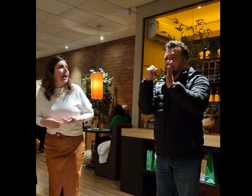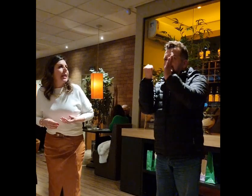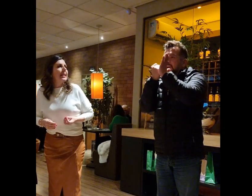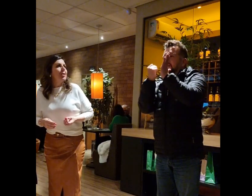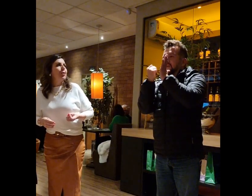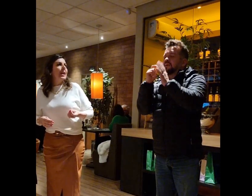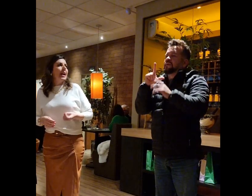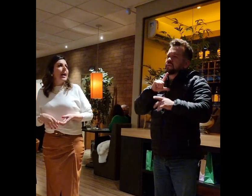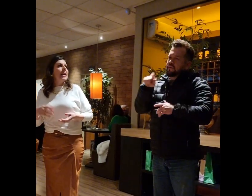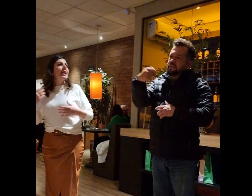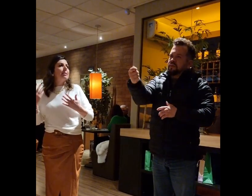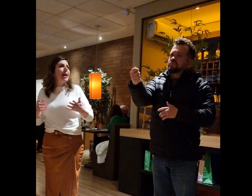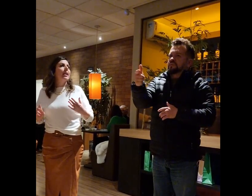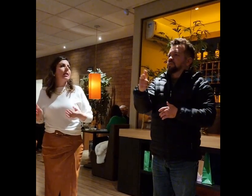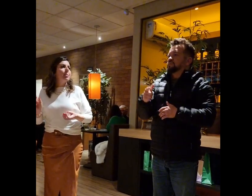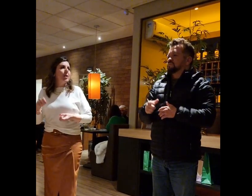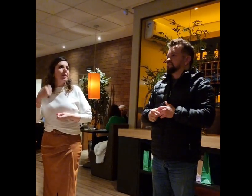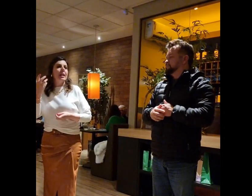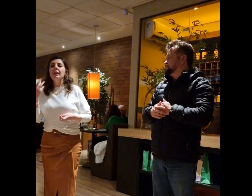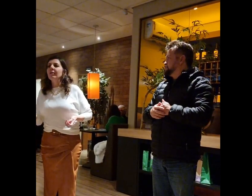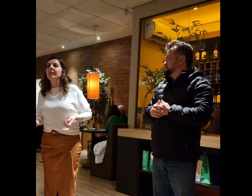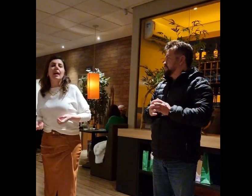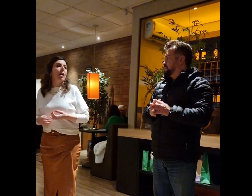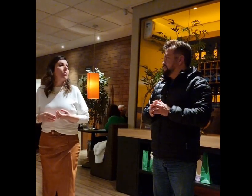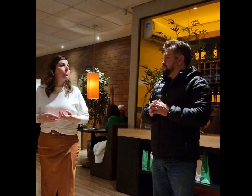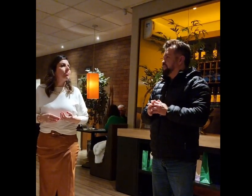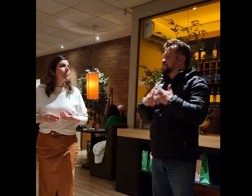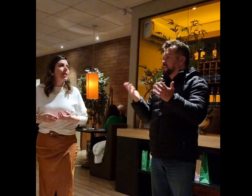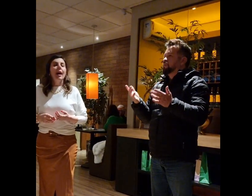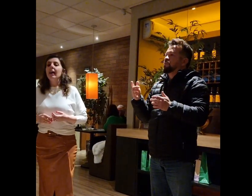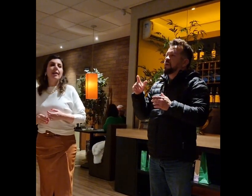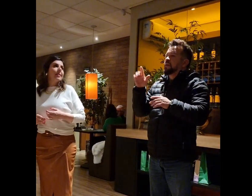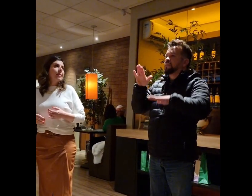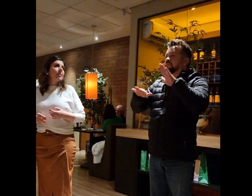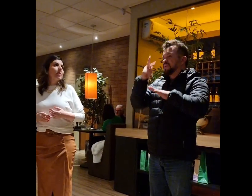É o sinal dela. Ela tem uma pintinha no braço.